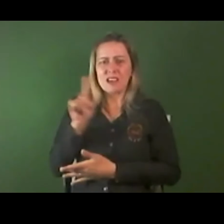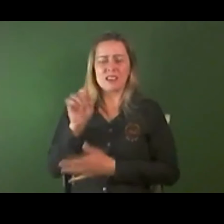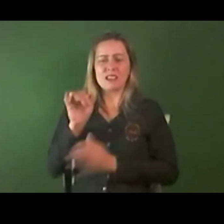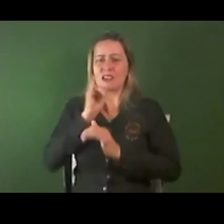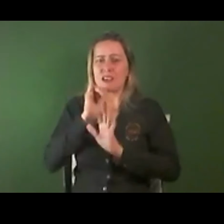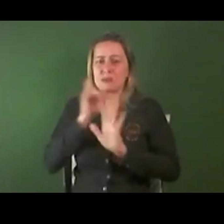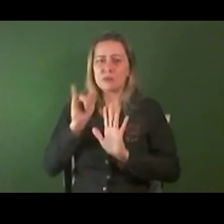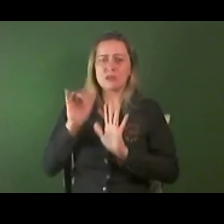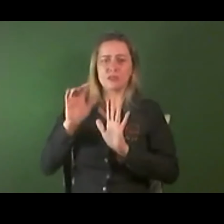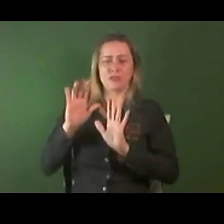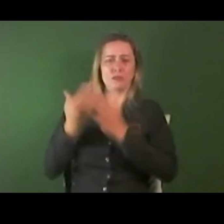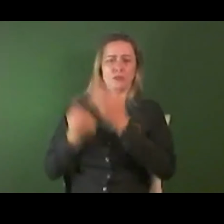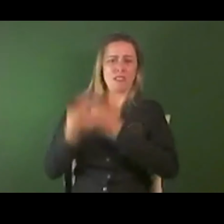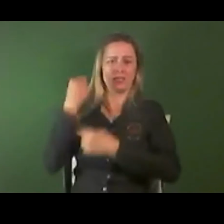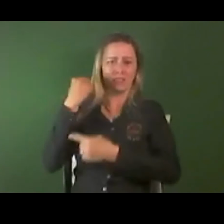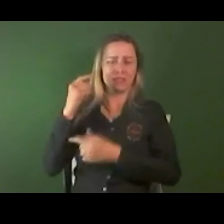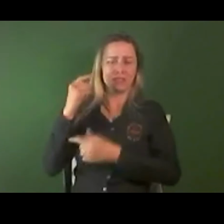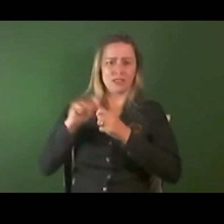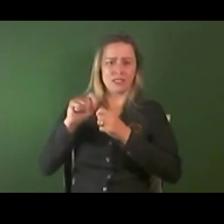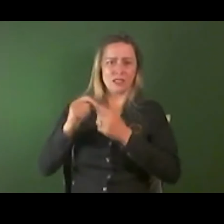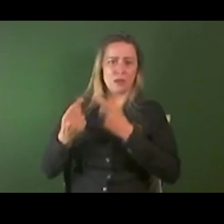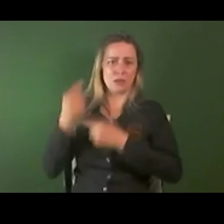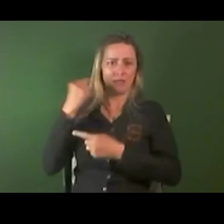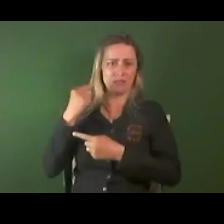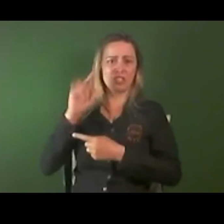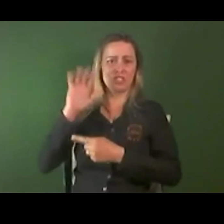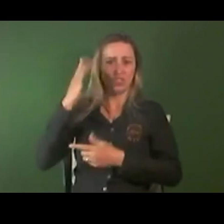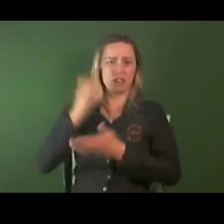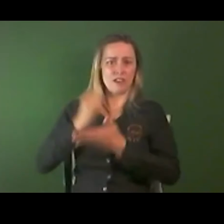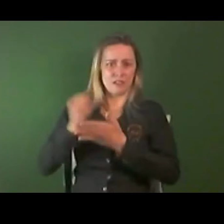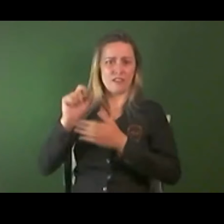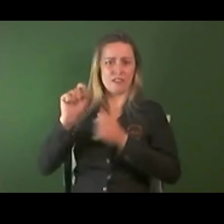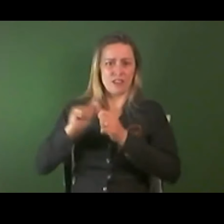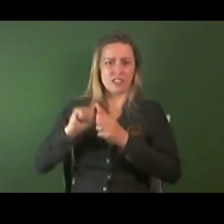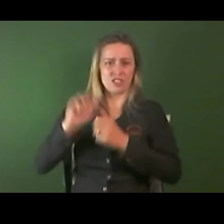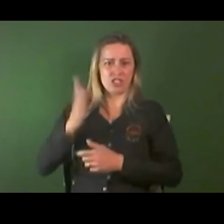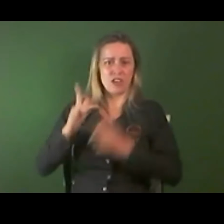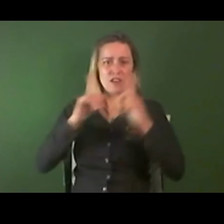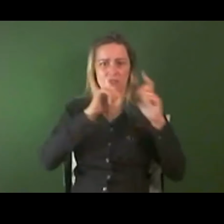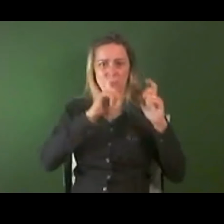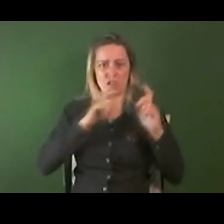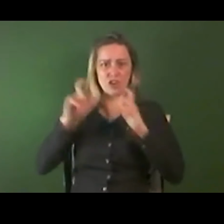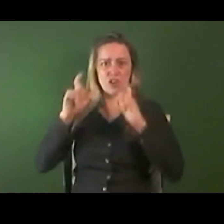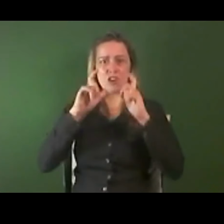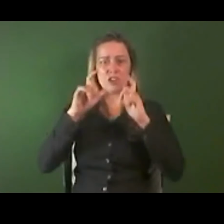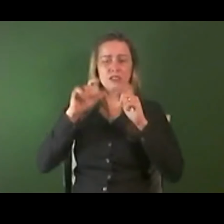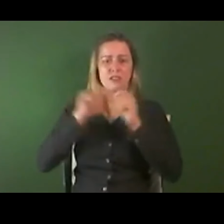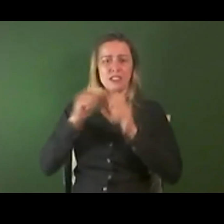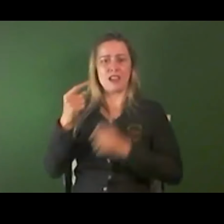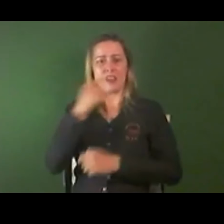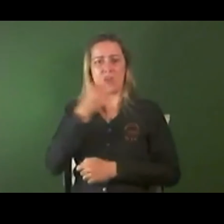que já tinha ter sido feito sobre Hiroshima já foi feito por grandes fotógrafos, eu não tenho o que fazer em Hiroshima.